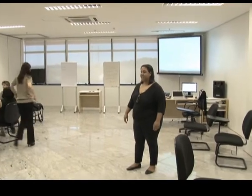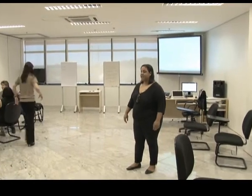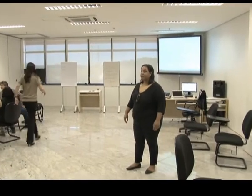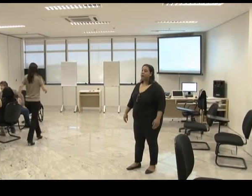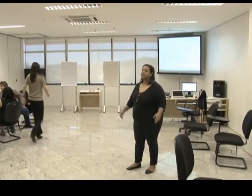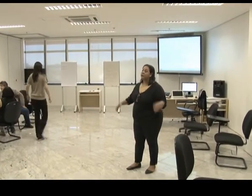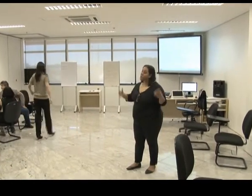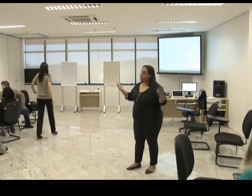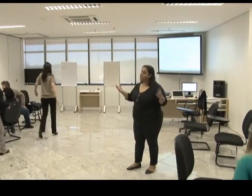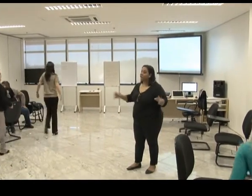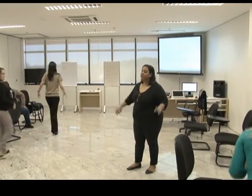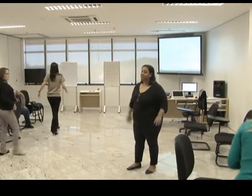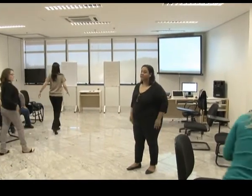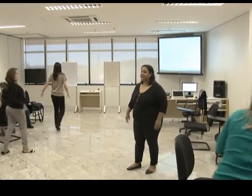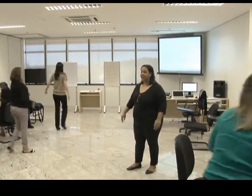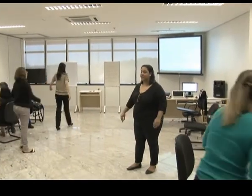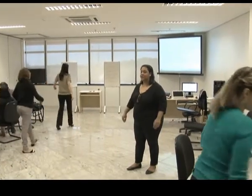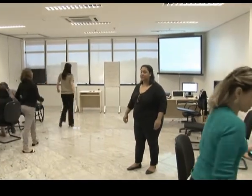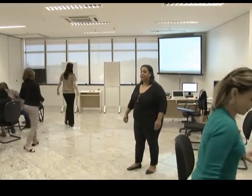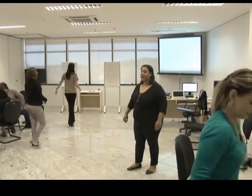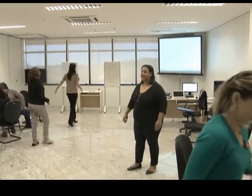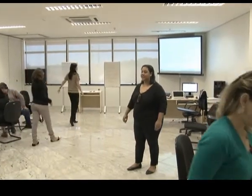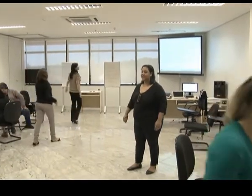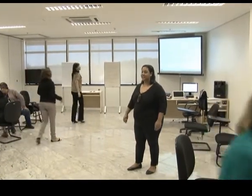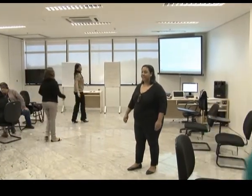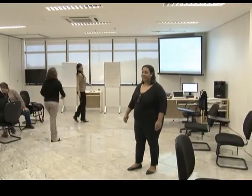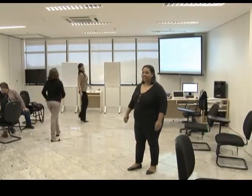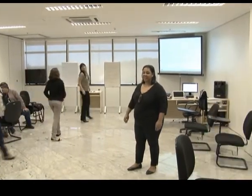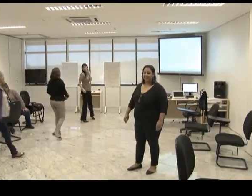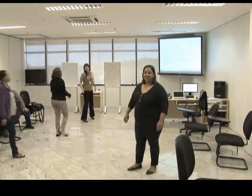Mas o objetivo era vocês deixarem de ter tudo organizadinho.